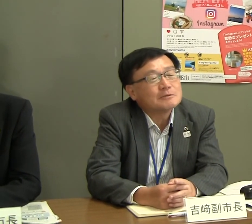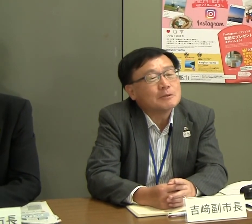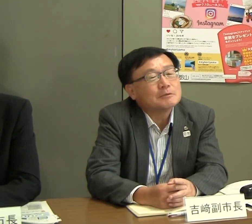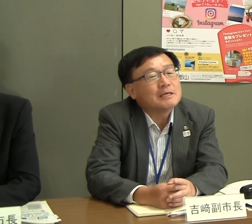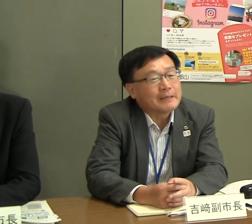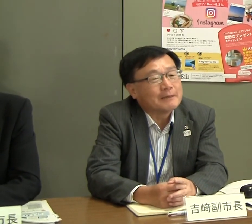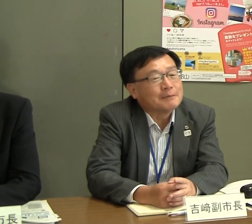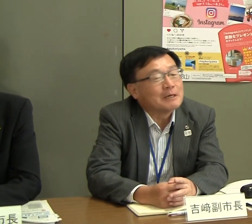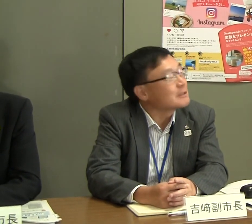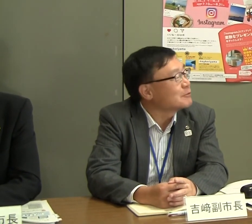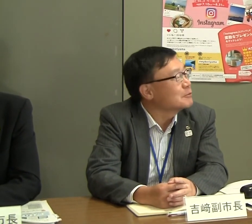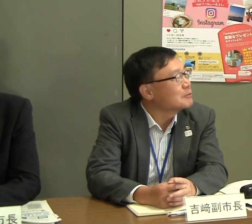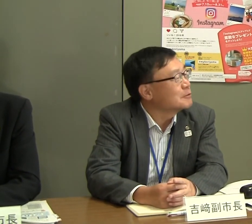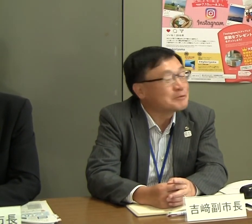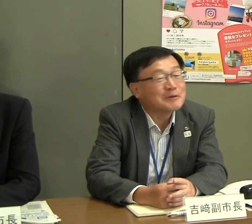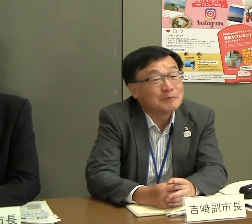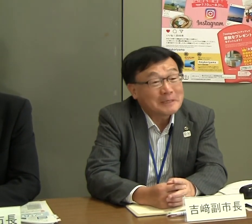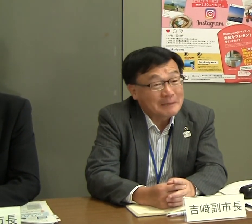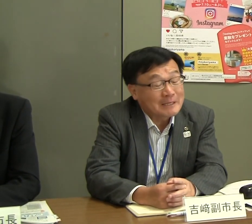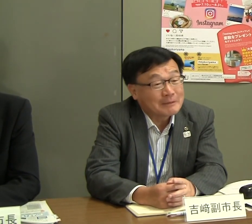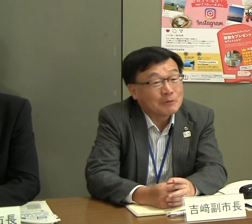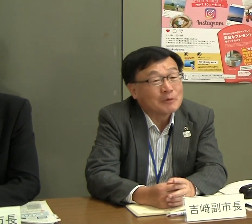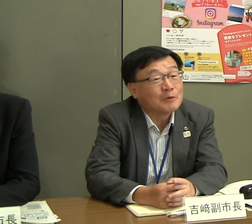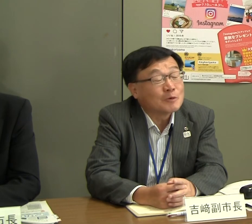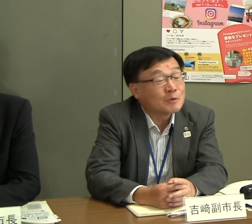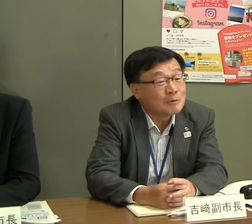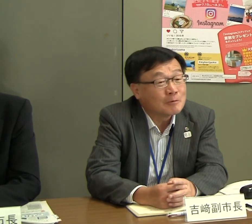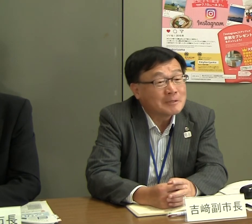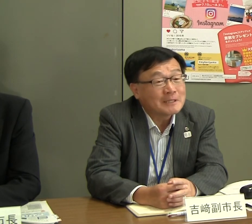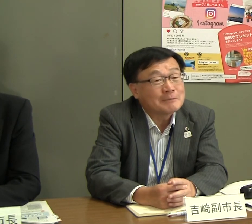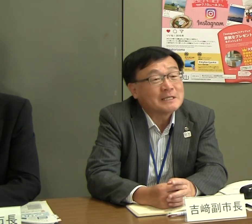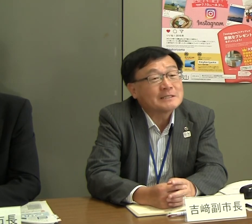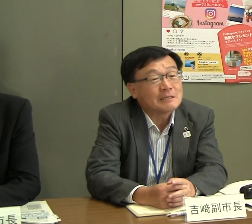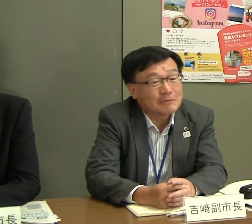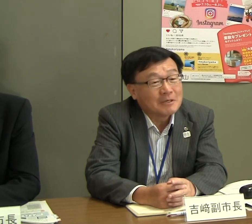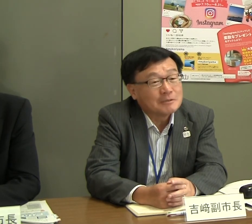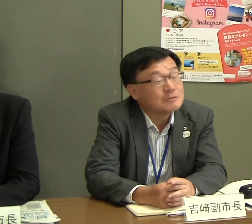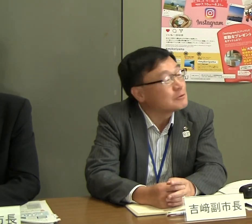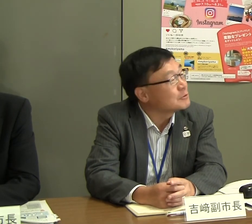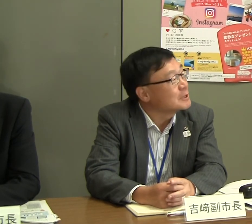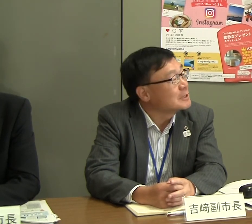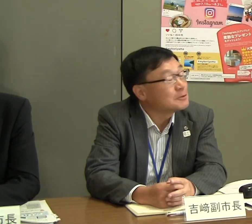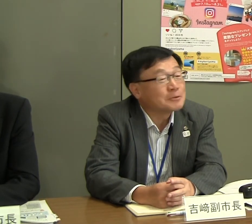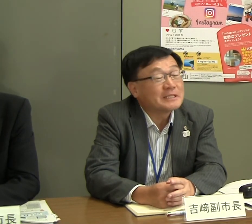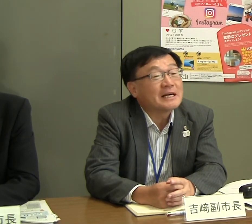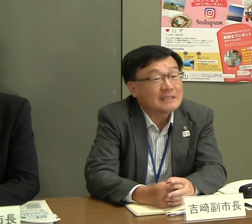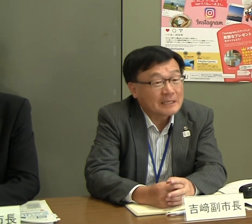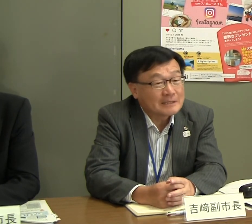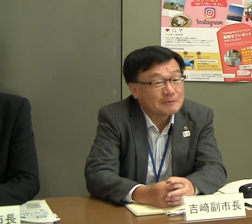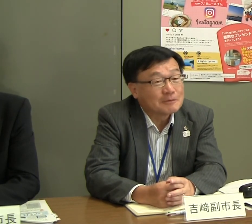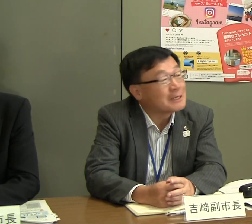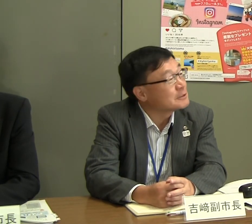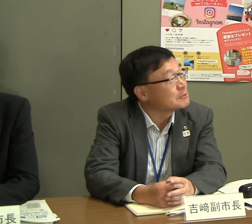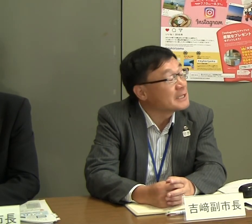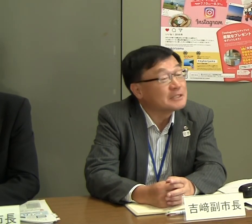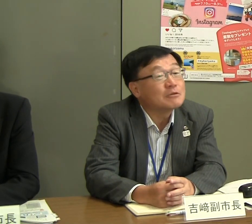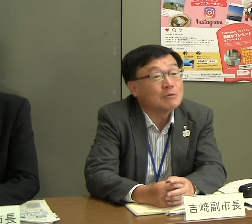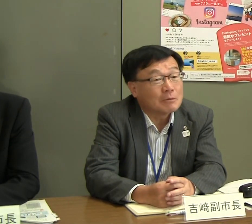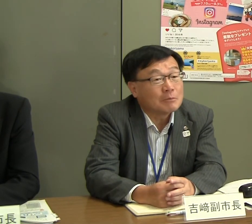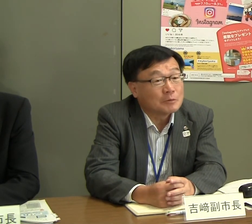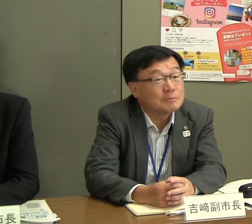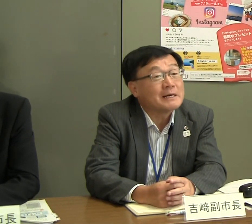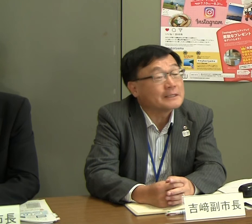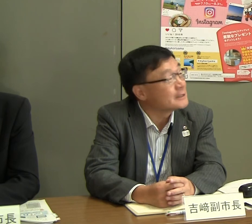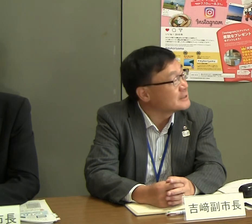応援するご家、ご家の中にご高齢の方もいらっしゃるということを総合的に判断して、それとちょっと天気予